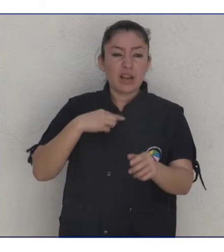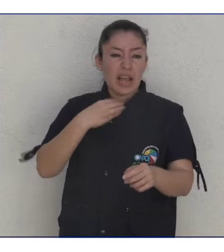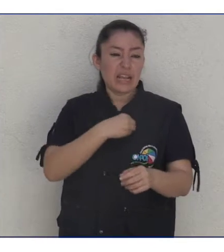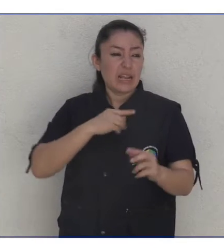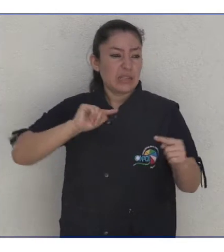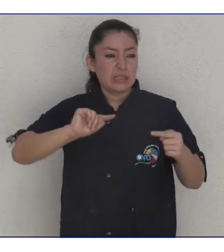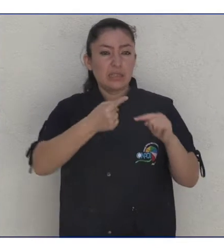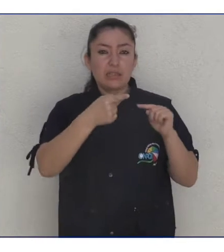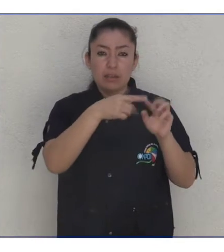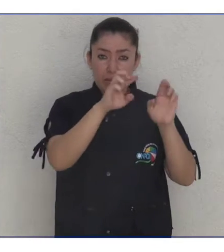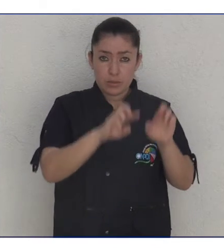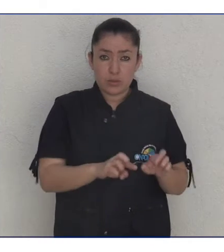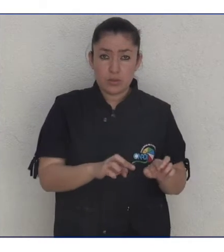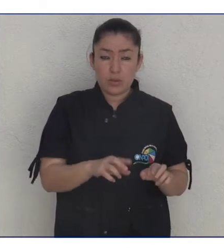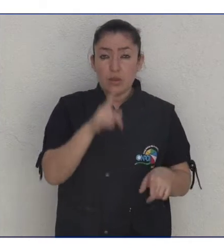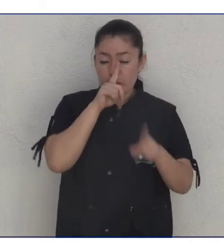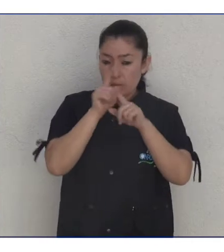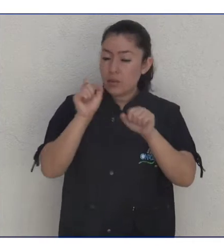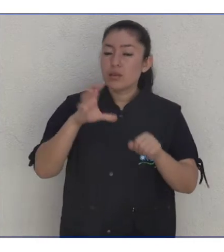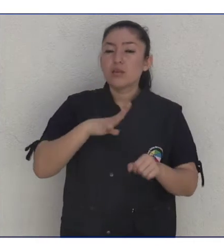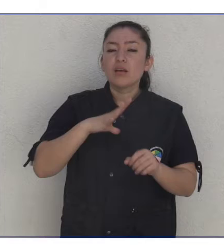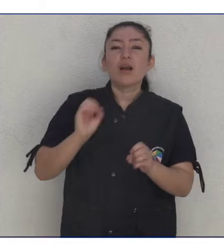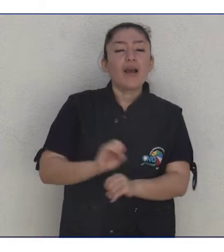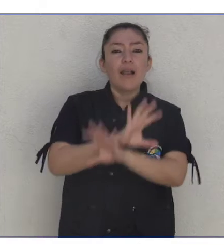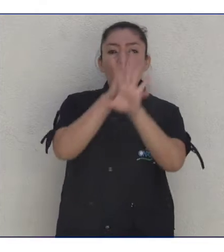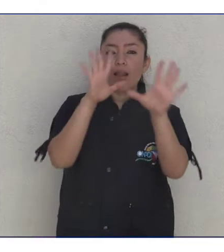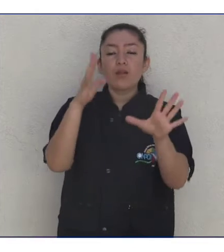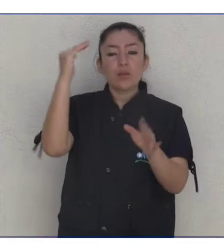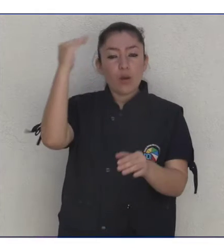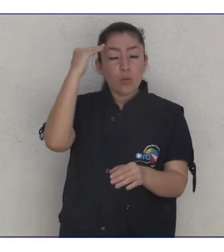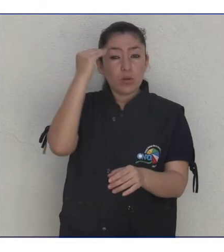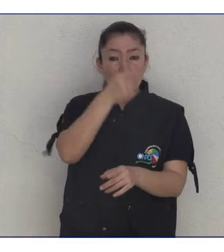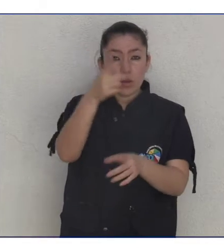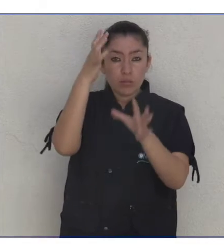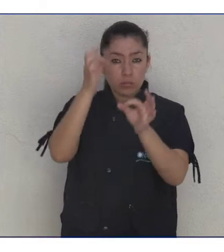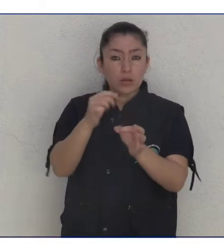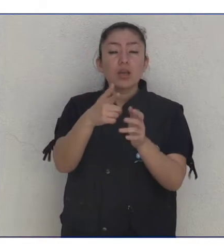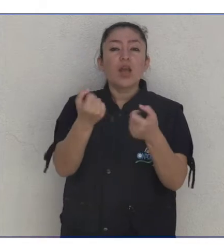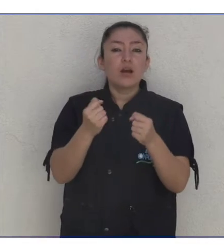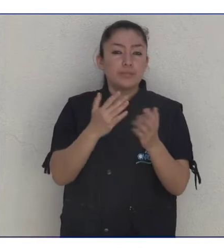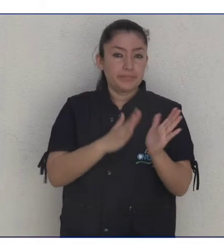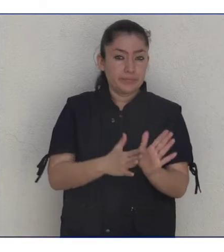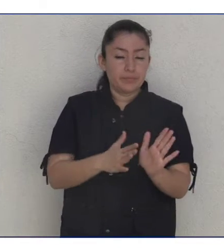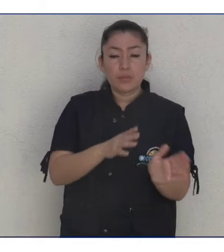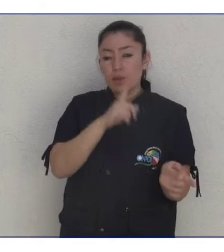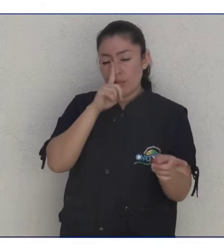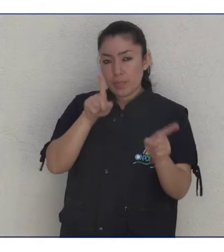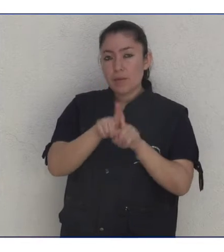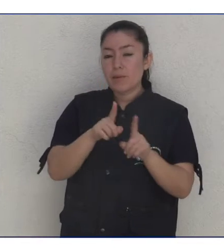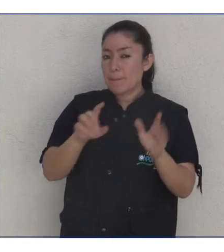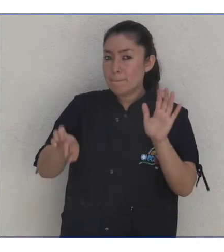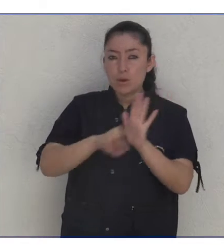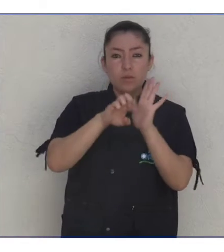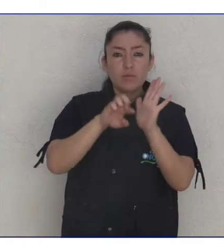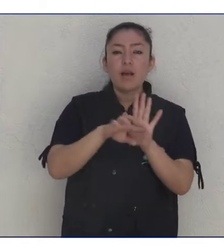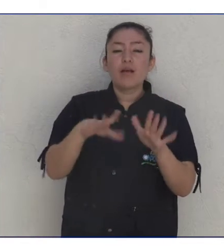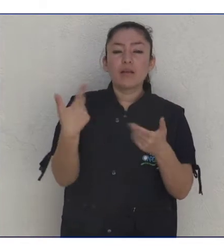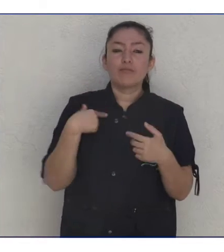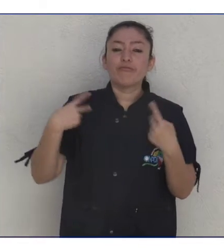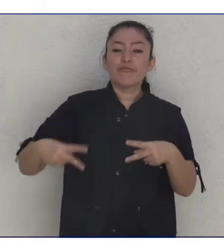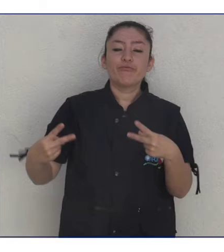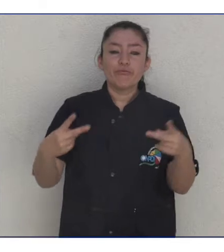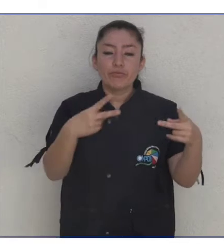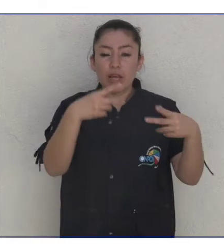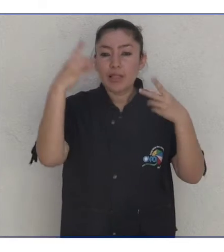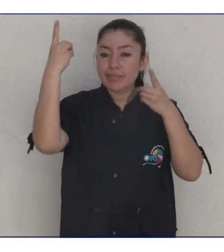del perjuicio del gobernado, explicándole claramente las consecuencias de sus actos. Queda expresamente prohibida la comercialización